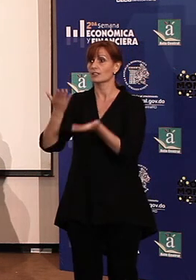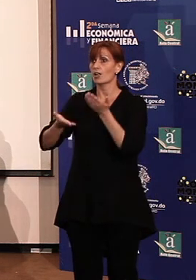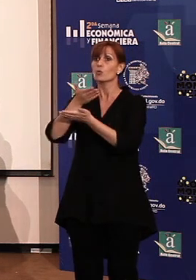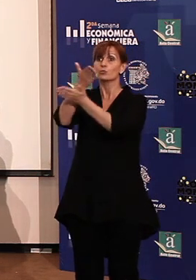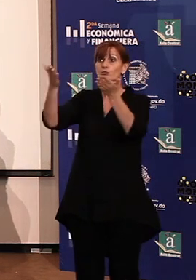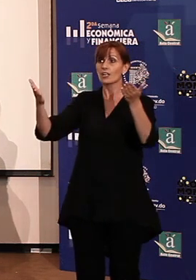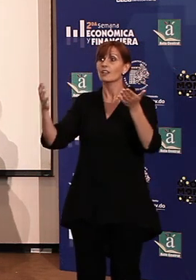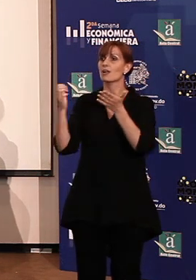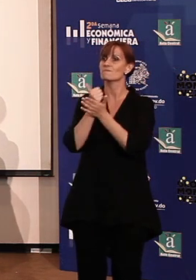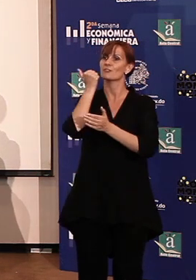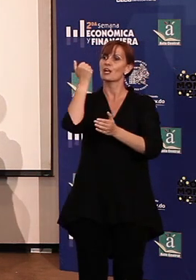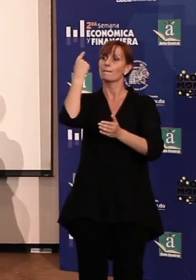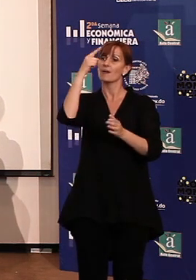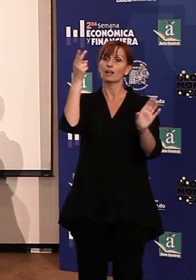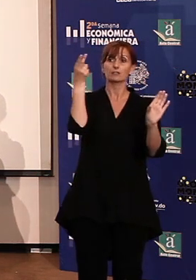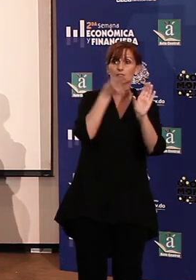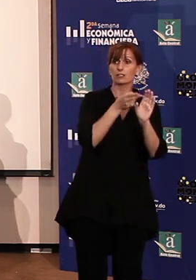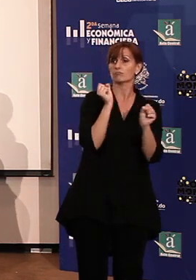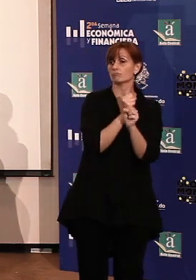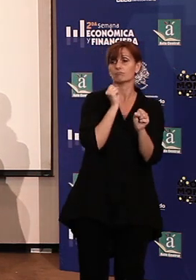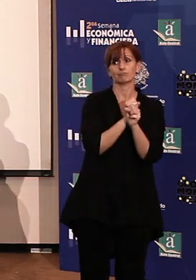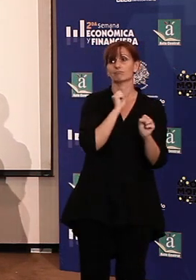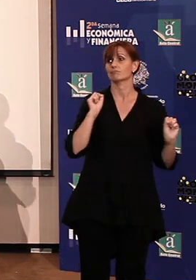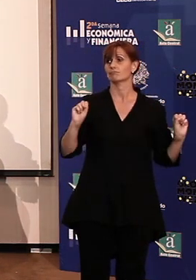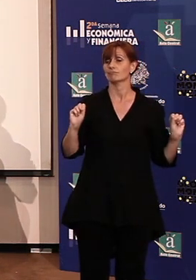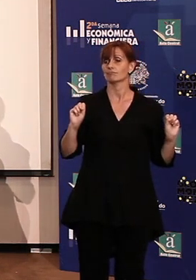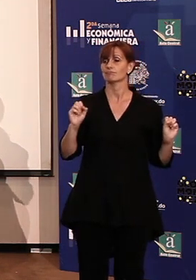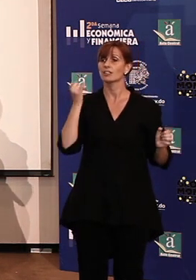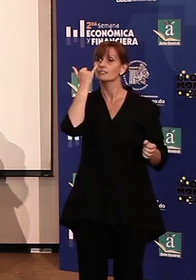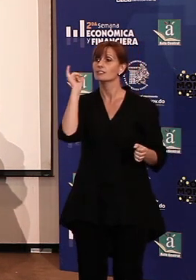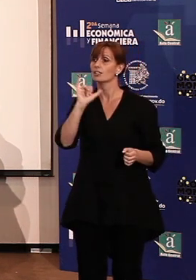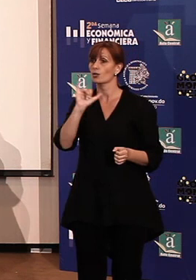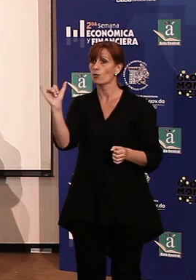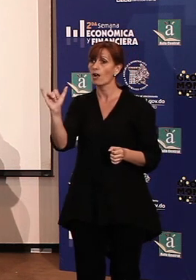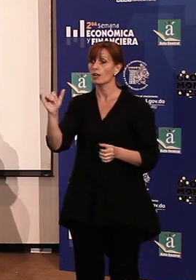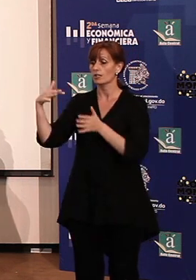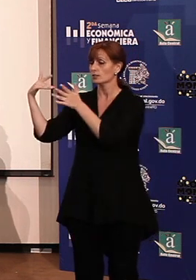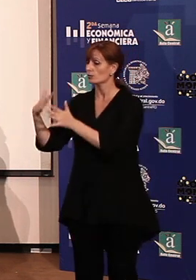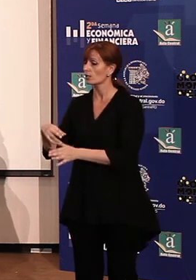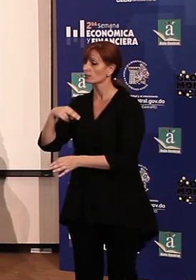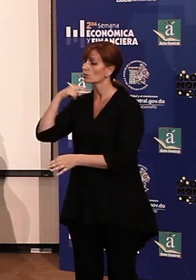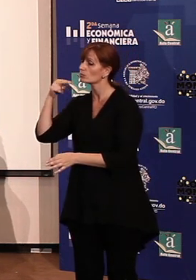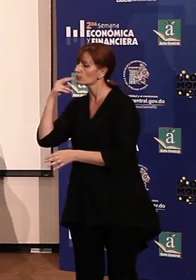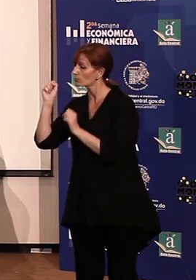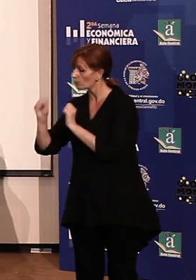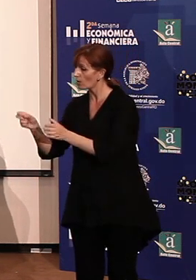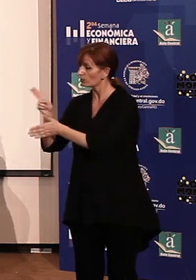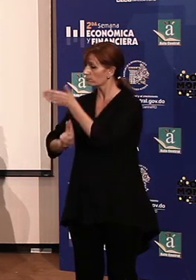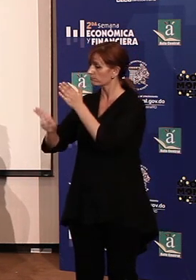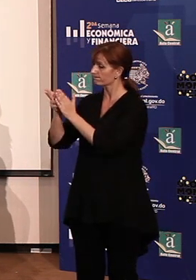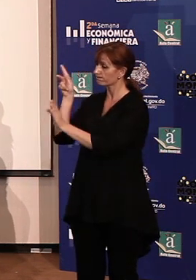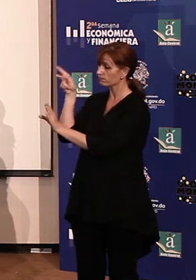tener oportunidades si bien es cierto igual que un estudiante oyente tiene la oportunidad de una carrera universitaria